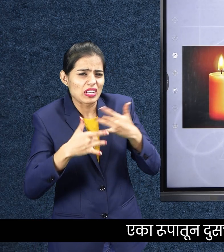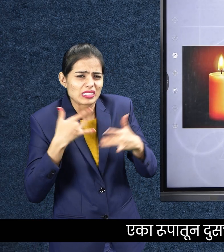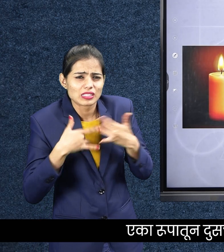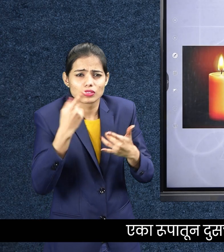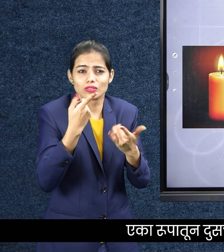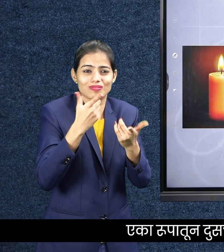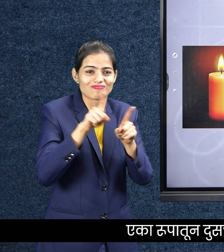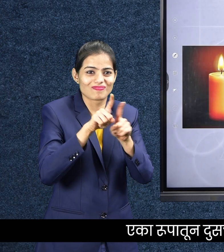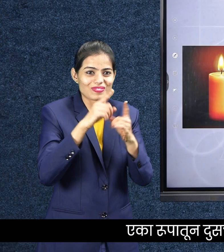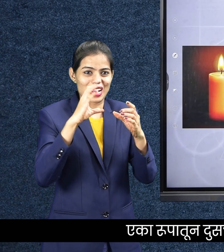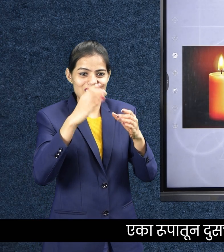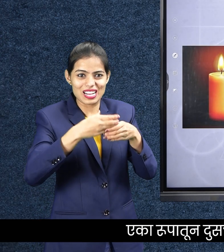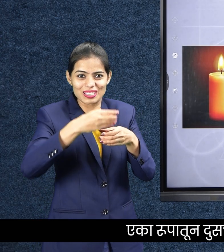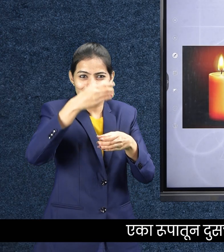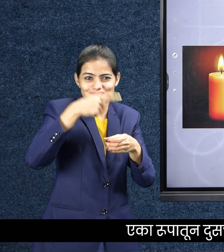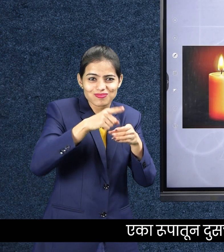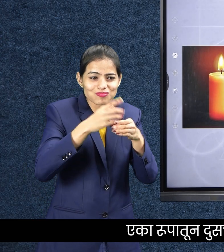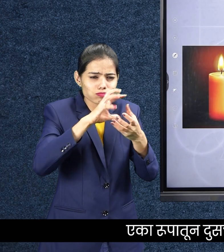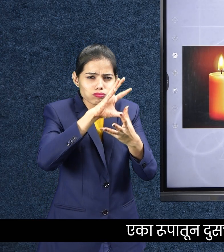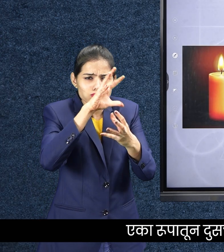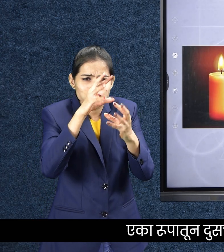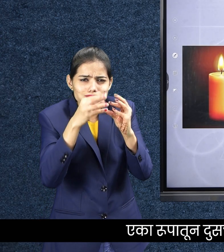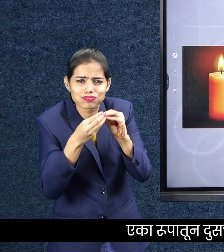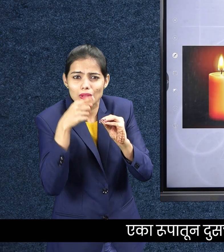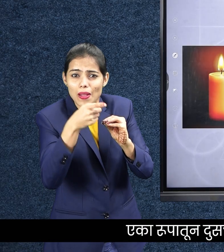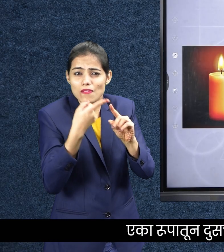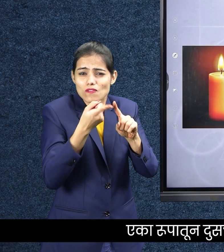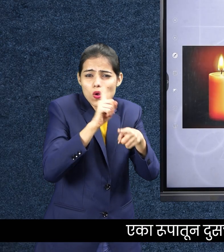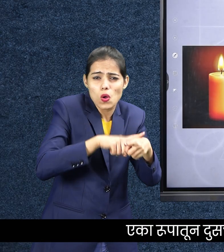एका रूपातून दुसऱ्या रूपात रूपांतरण पाहणार आहोत.